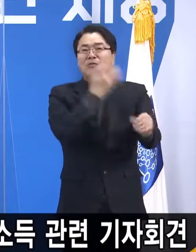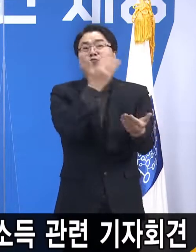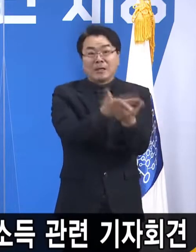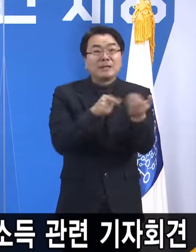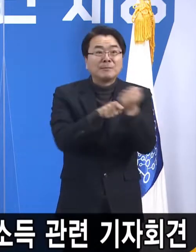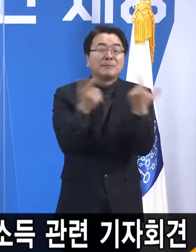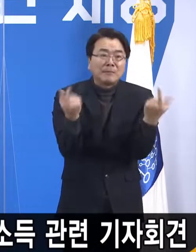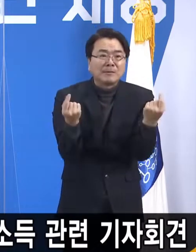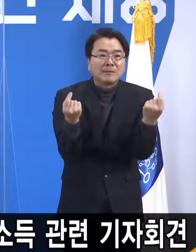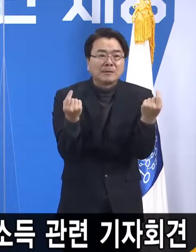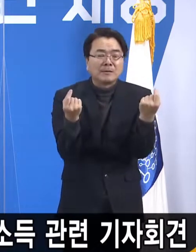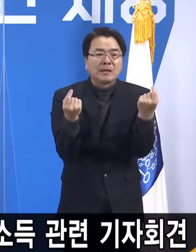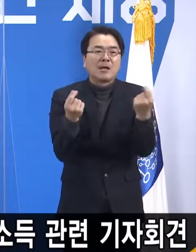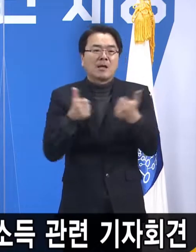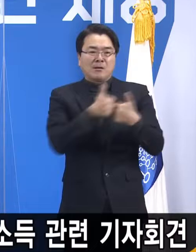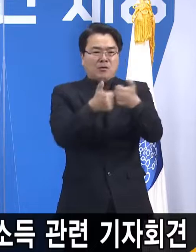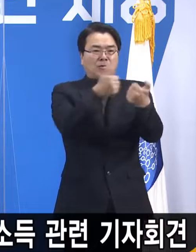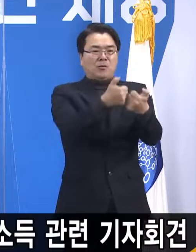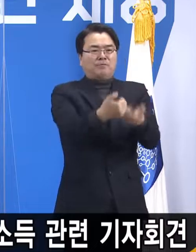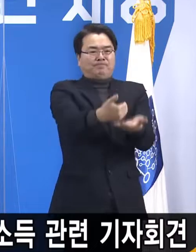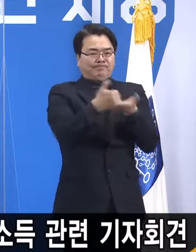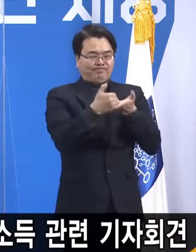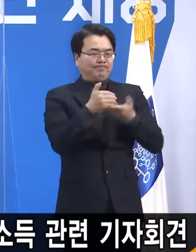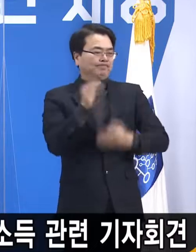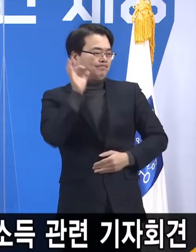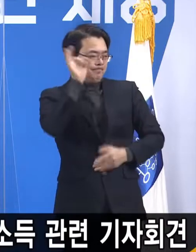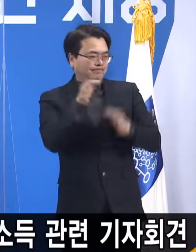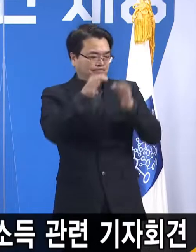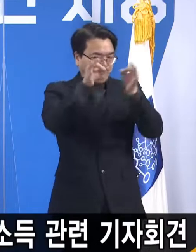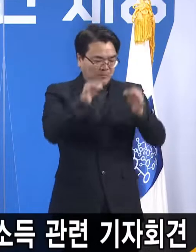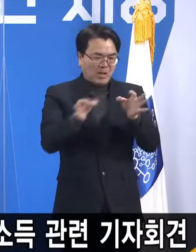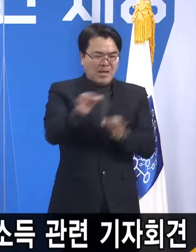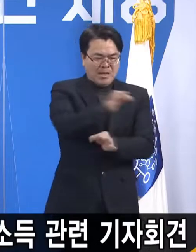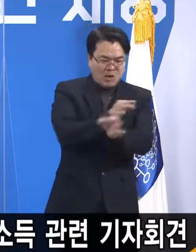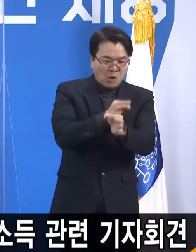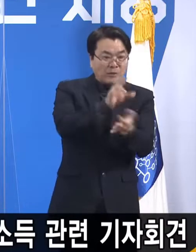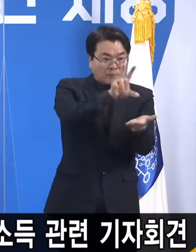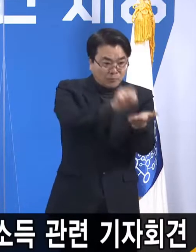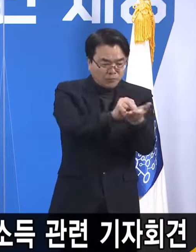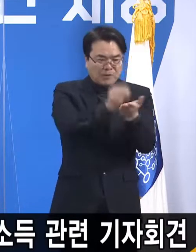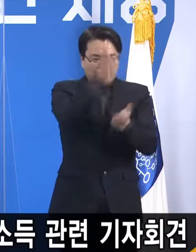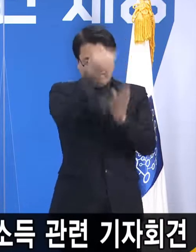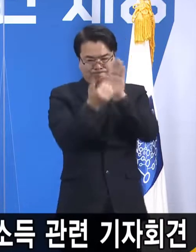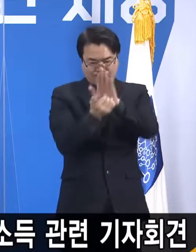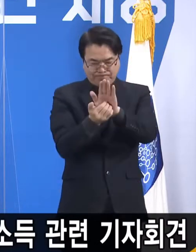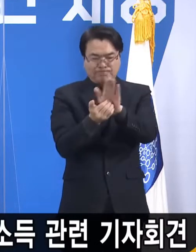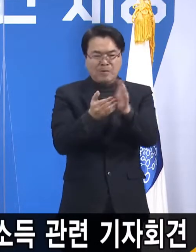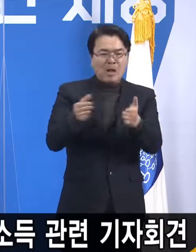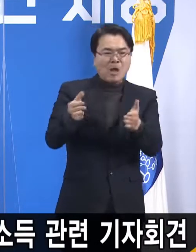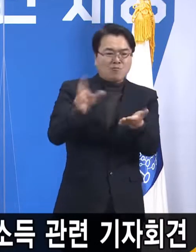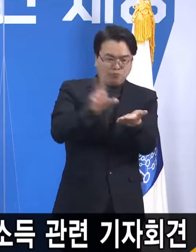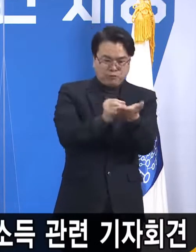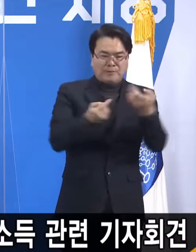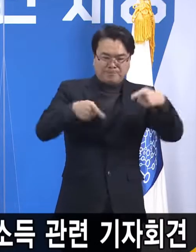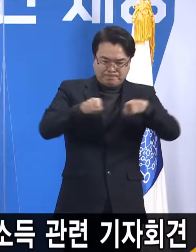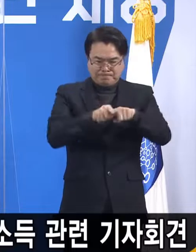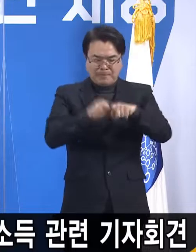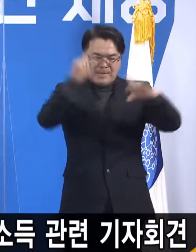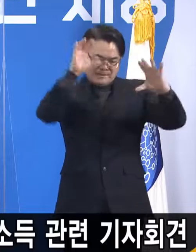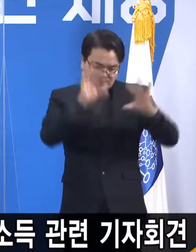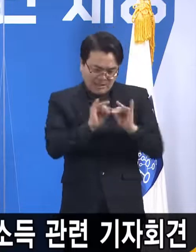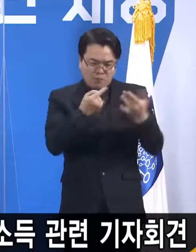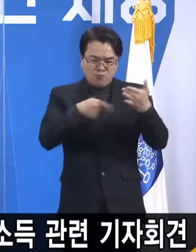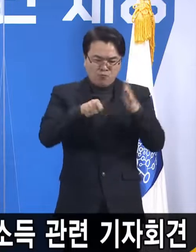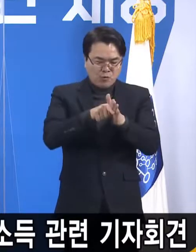도의회의 제안 이후 열흘 가까이 보건방역과 경제방역이 조화를 이루면서 최선의 결과에